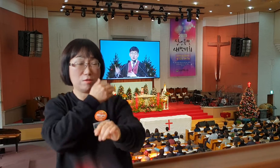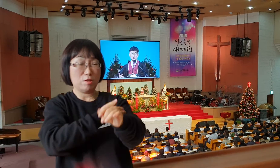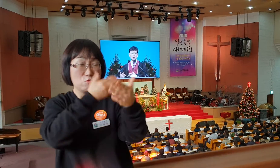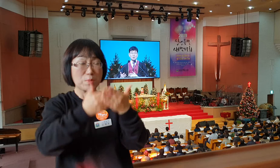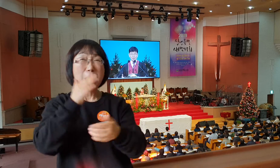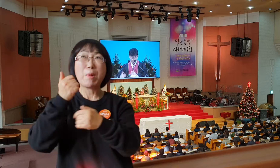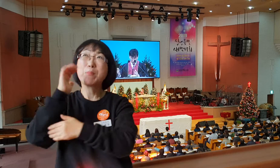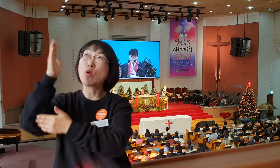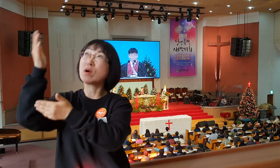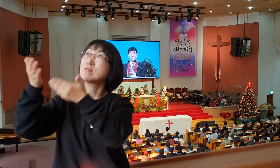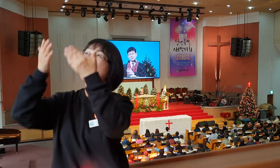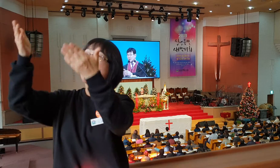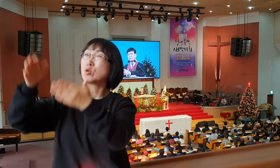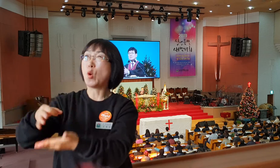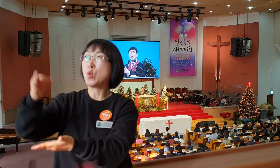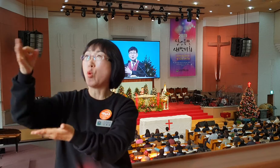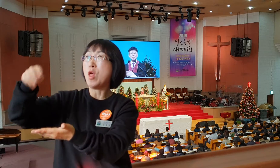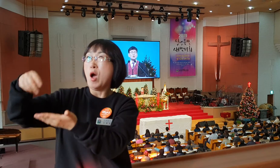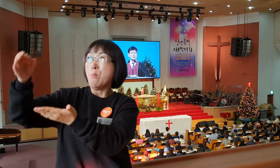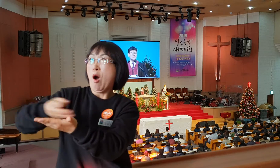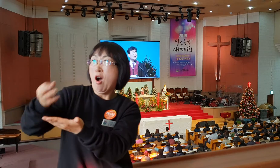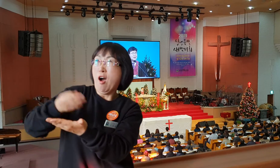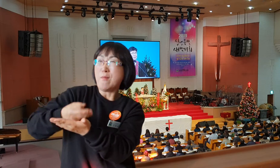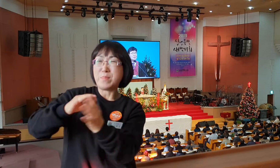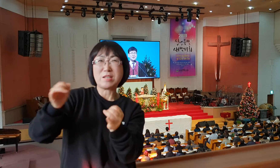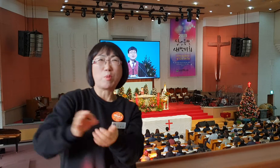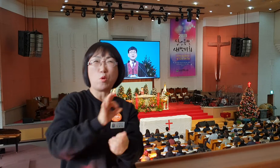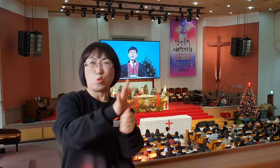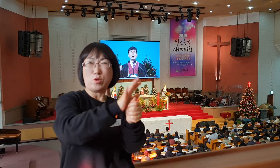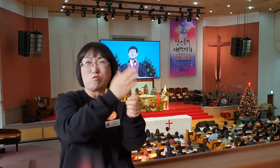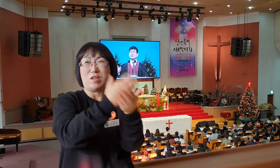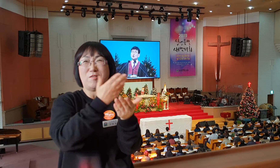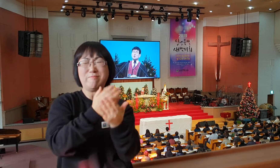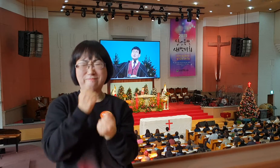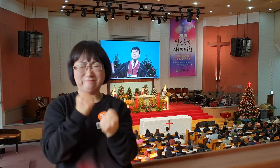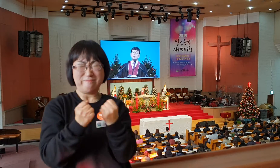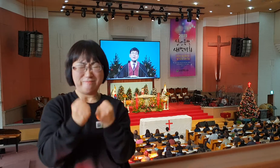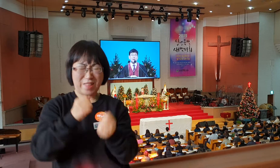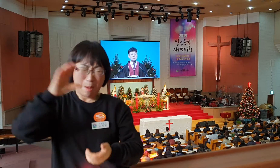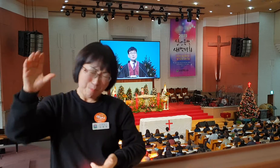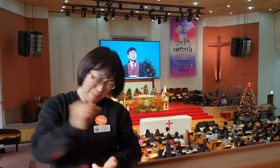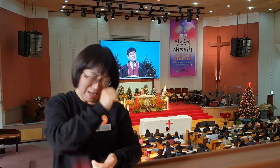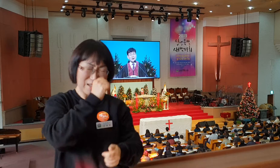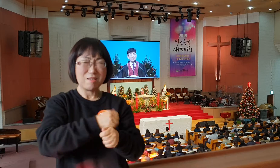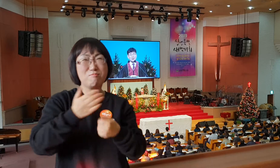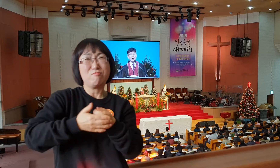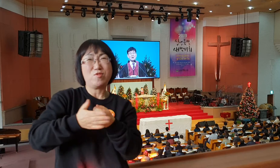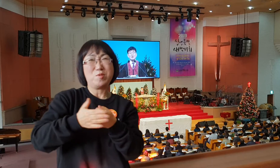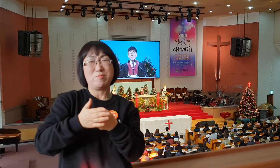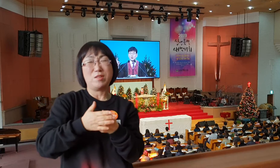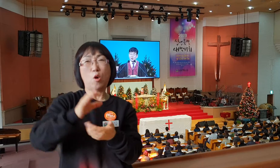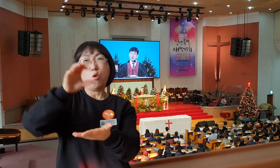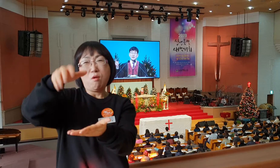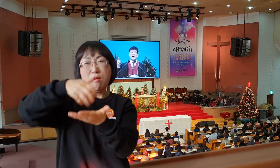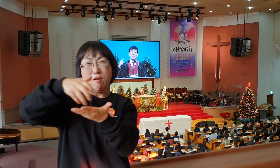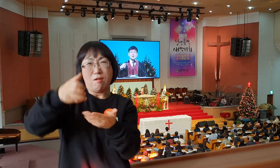와 올려드리고 그걸로 돈벌어서 사람들 많이 도와주시고 하나님 그냥 나 달리기만 조금만 더 빨리 해주시면 되는 거 아닙니까